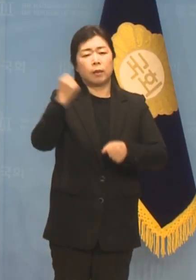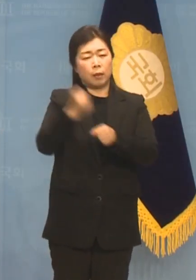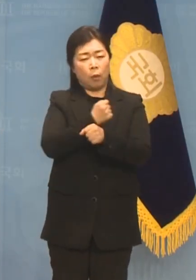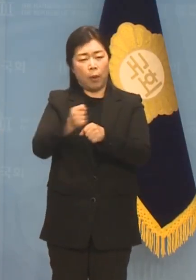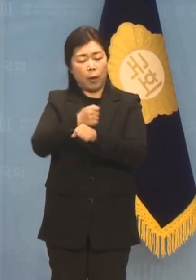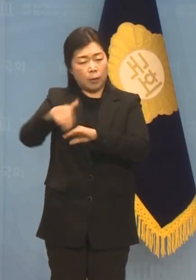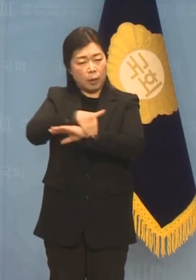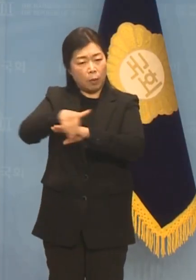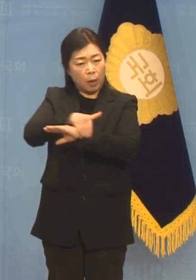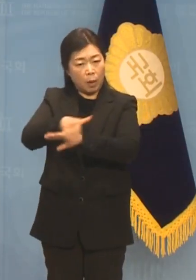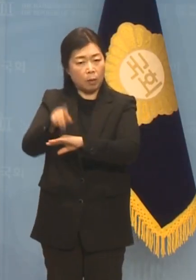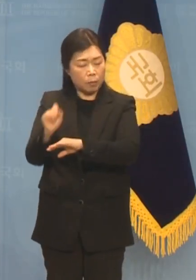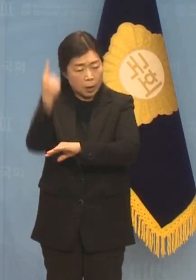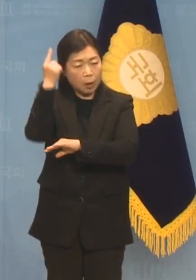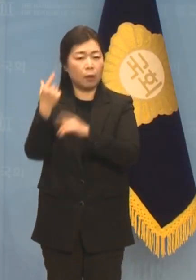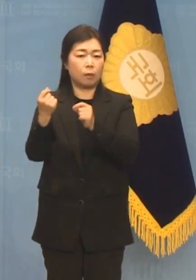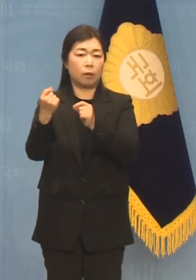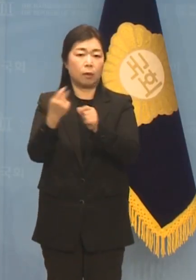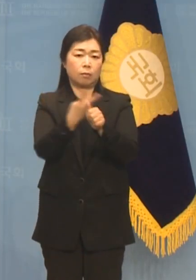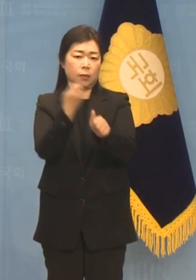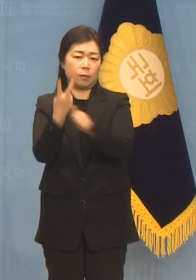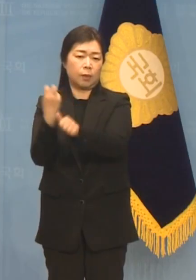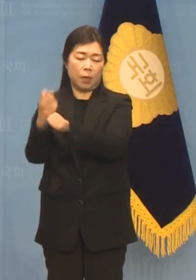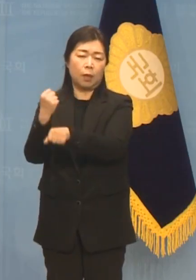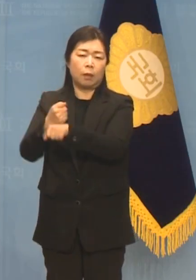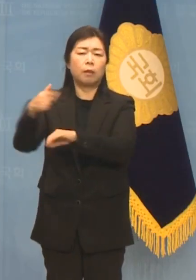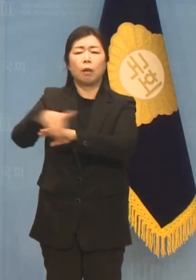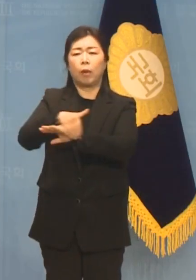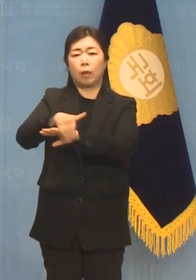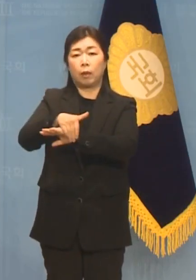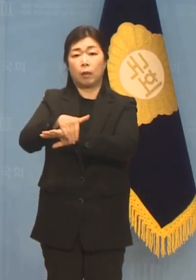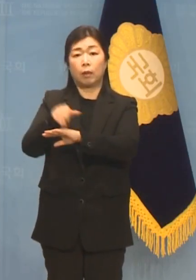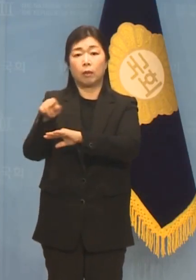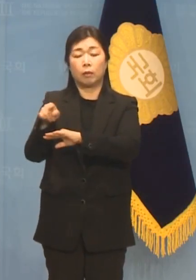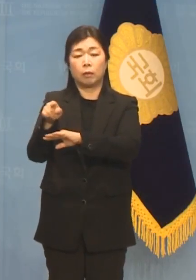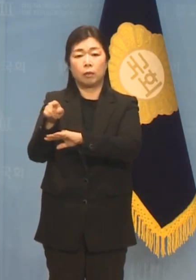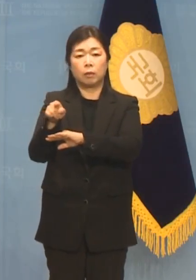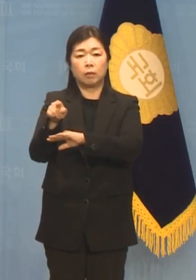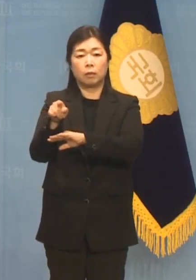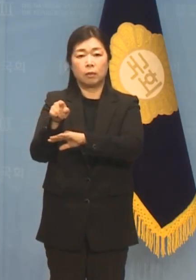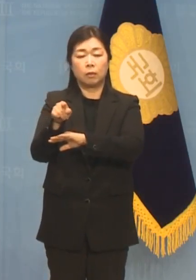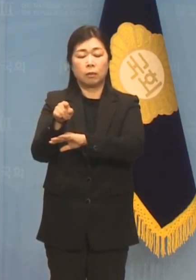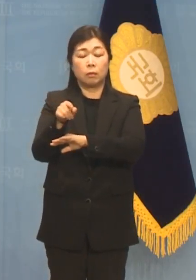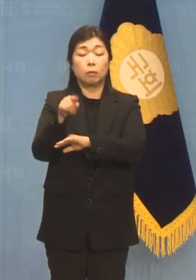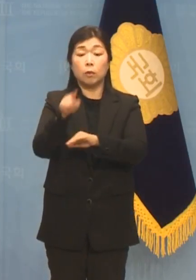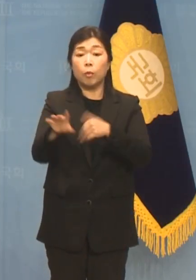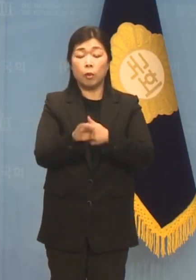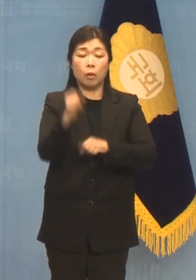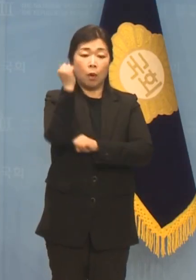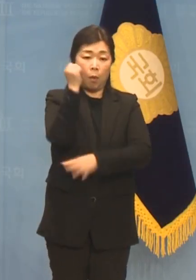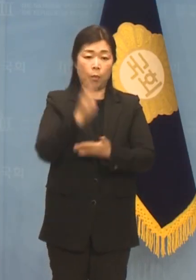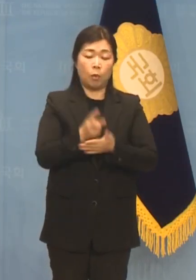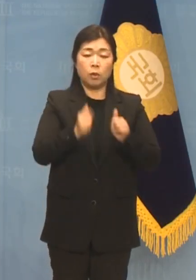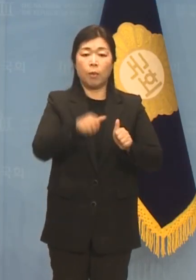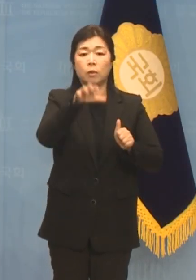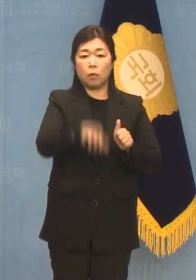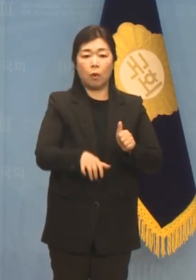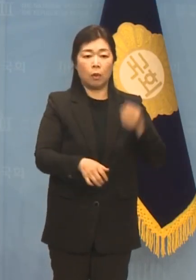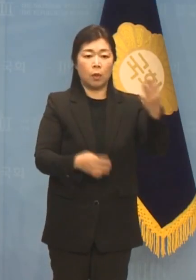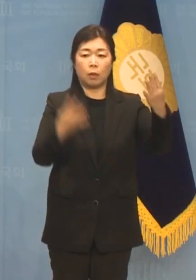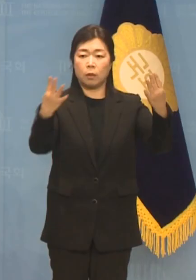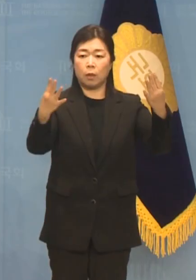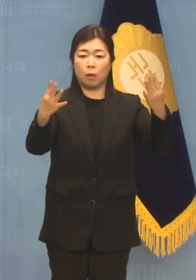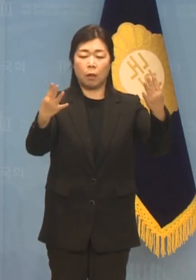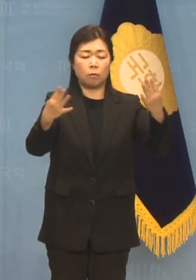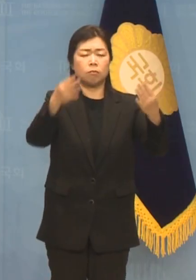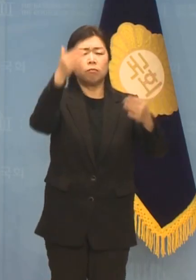정략적 소추에 대한 헌법재판소의 판단은 4대4 기각이었습니다.